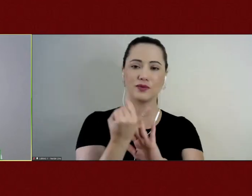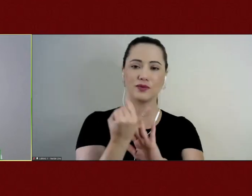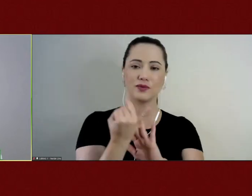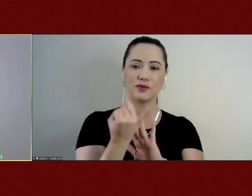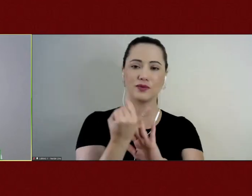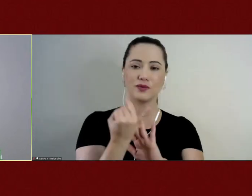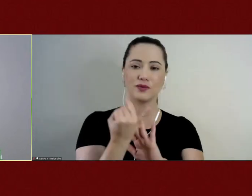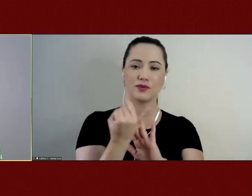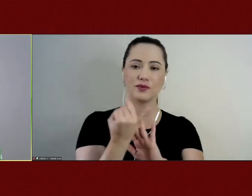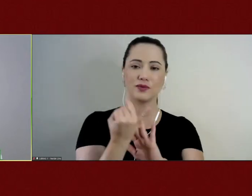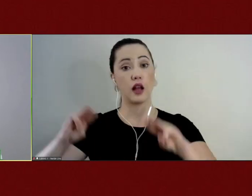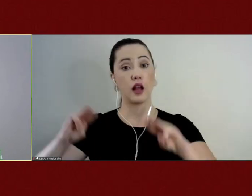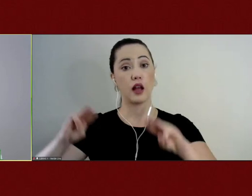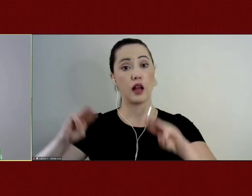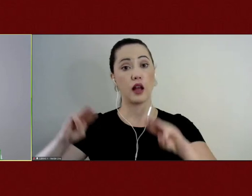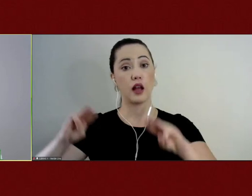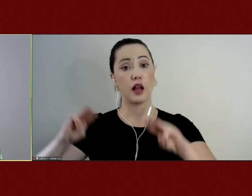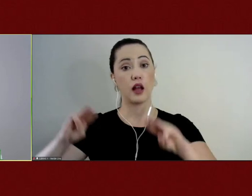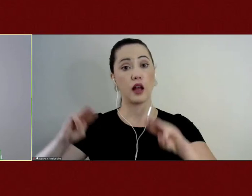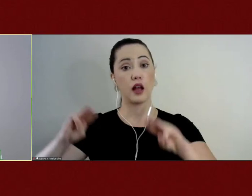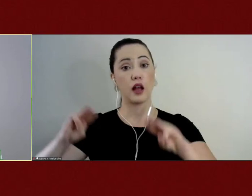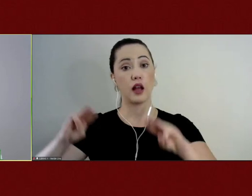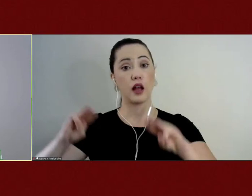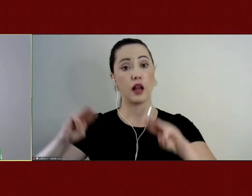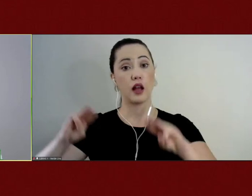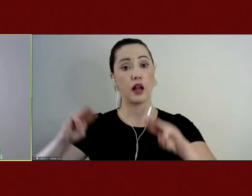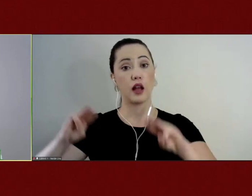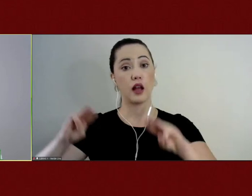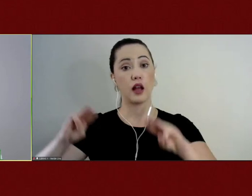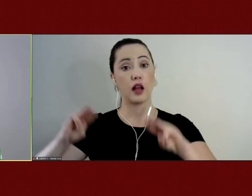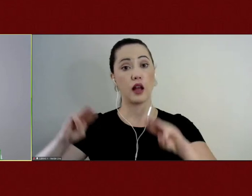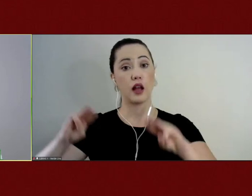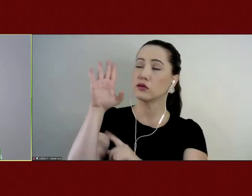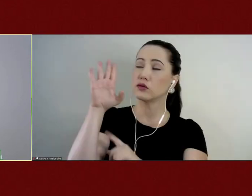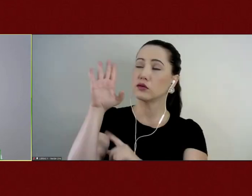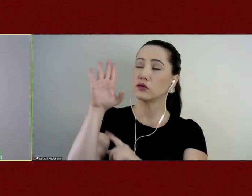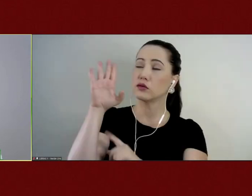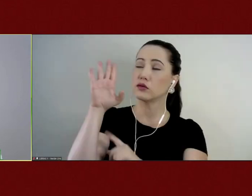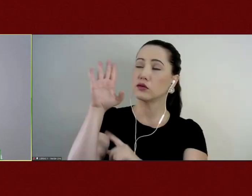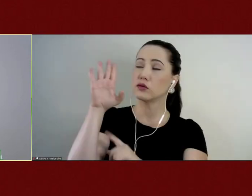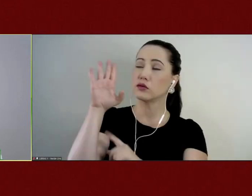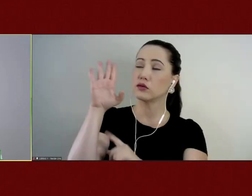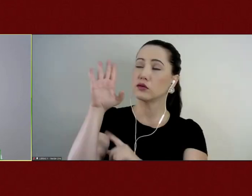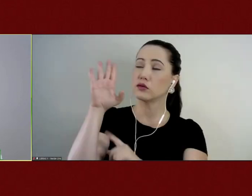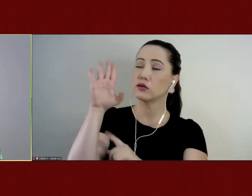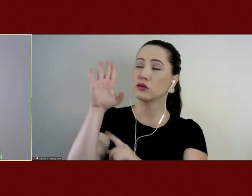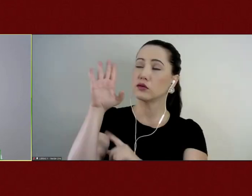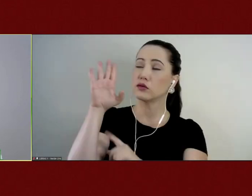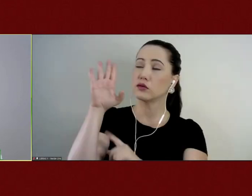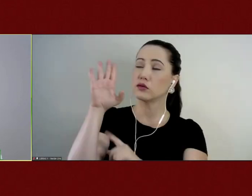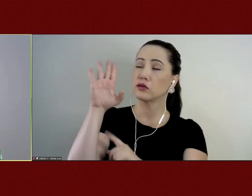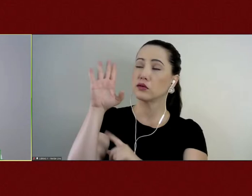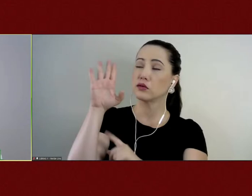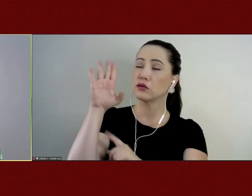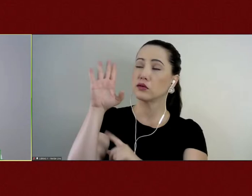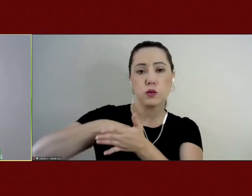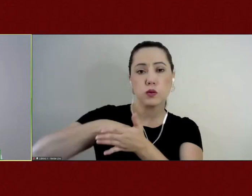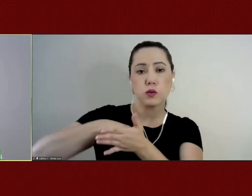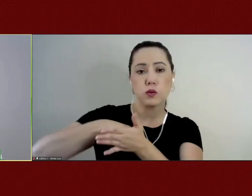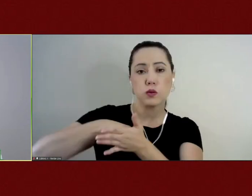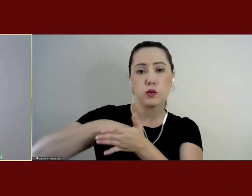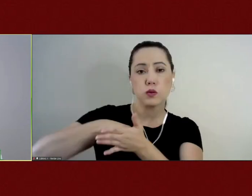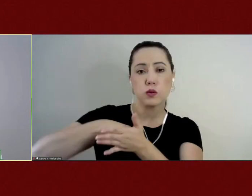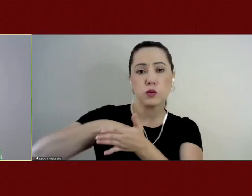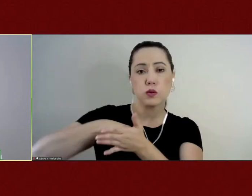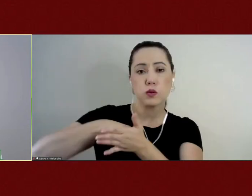ONU, na comunidade europeia, né, que são as mulheres que lutam pela paz no mundo, que lutam pela igualdade, que lutam